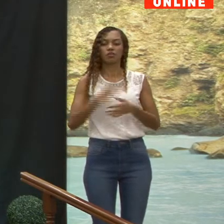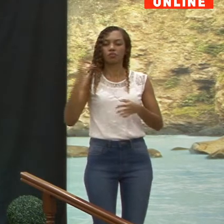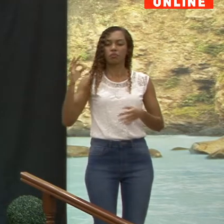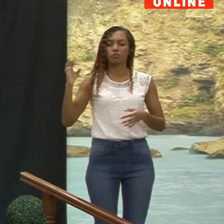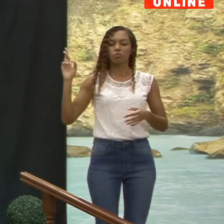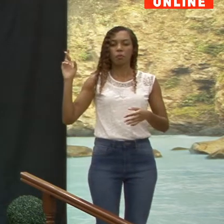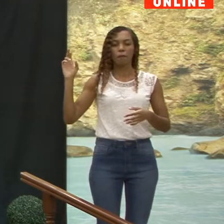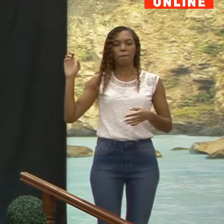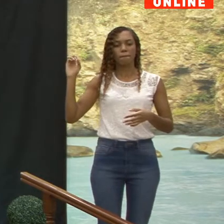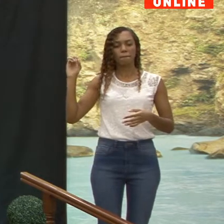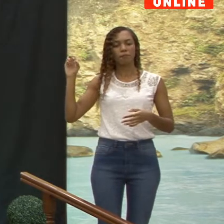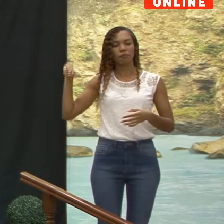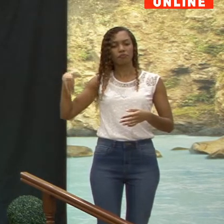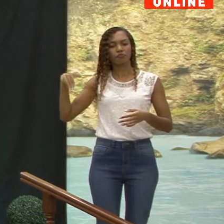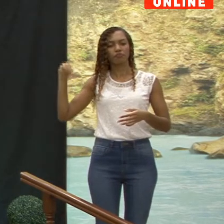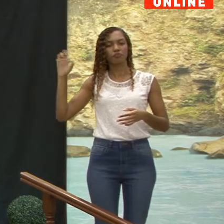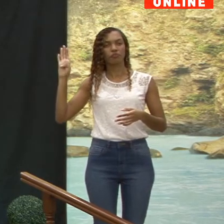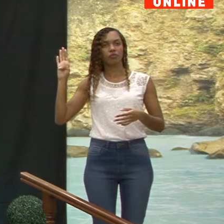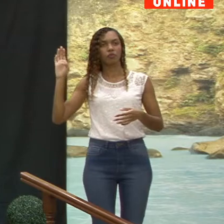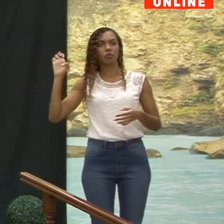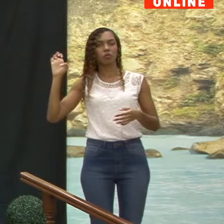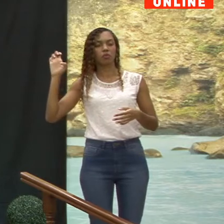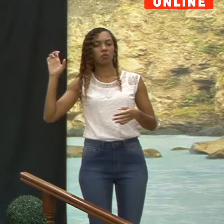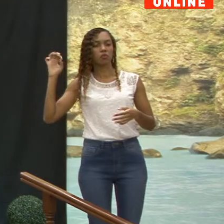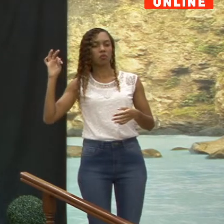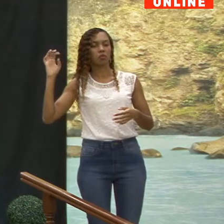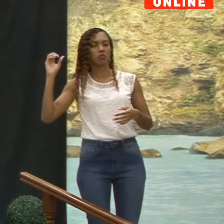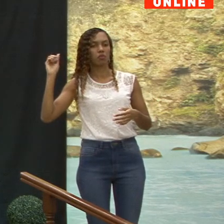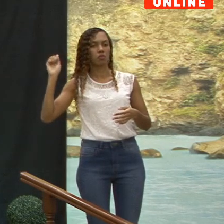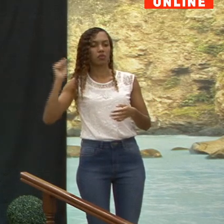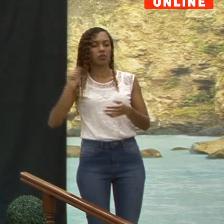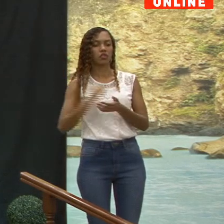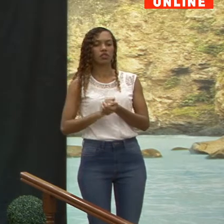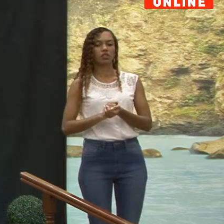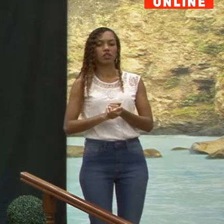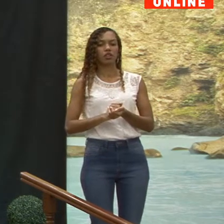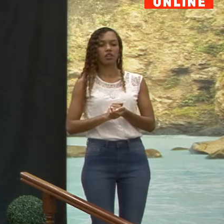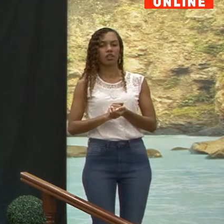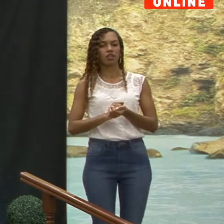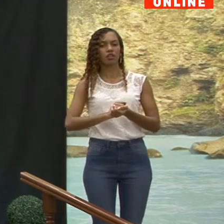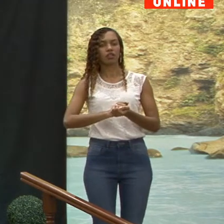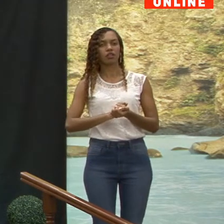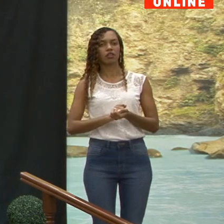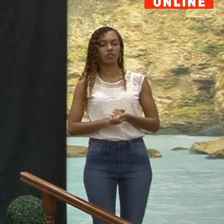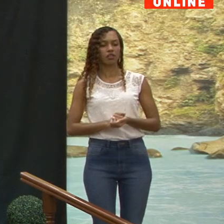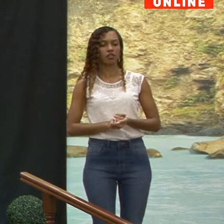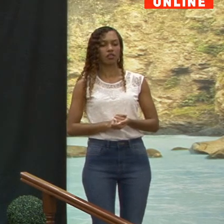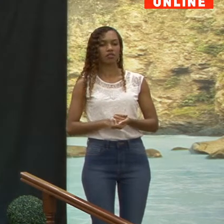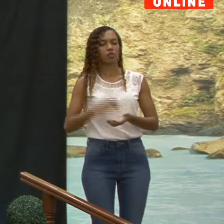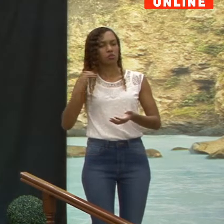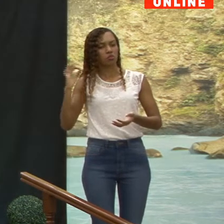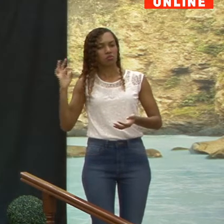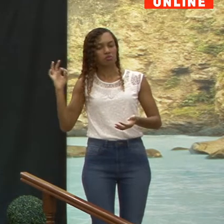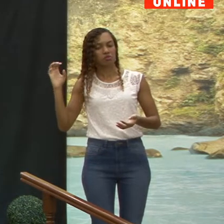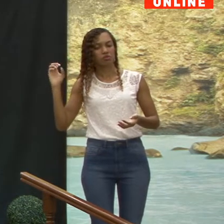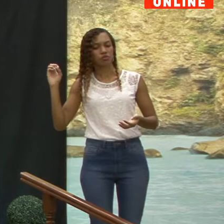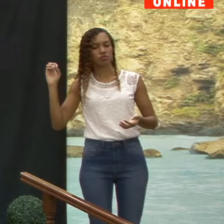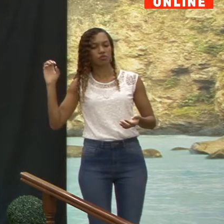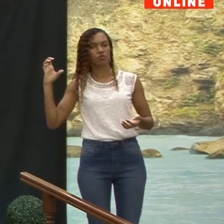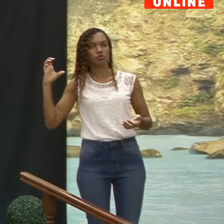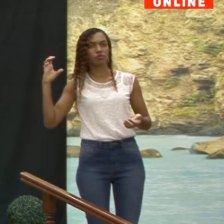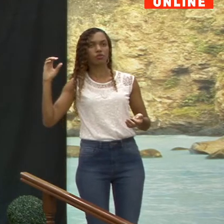buscar uma noiva ataviada, uma noiva linda, uma noiva toda de branco, uma